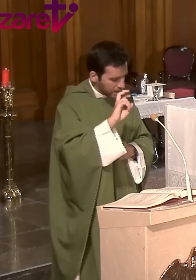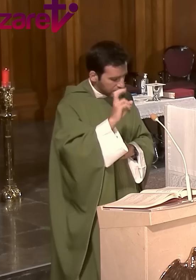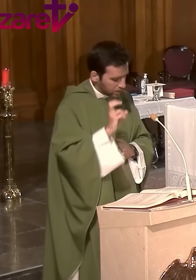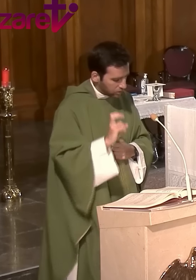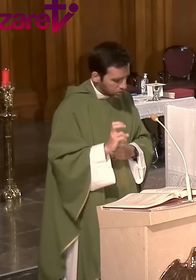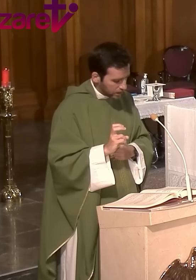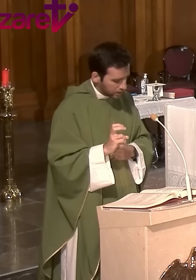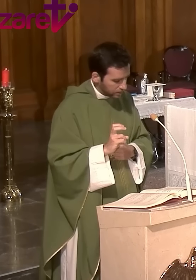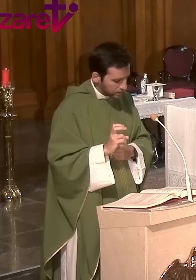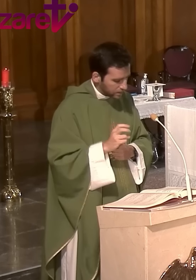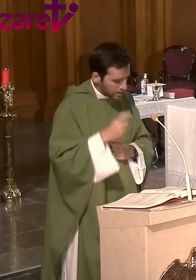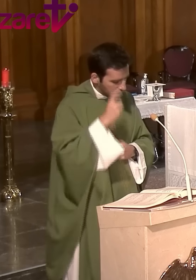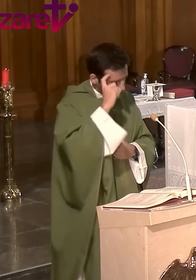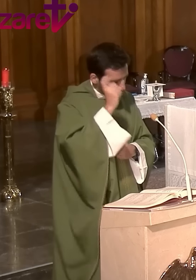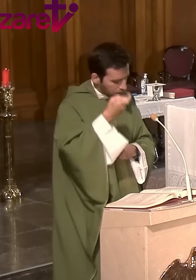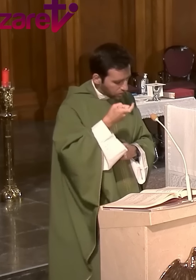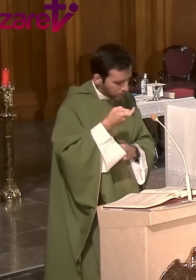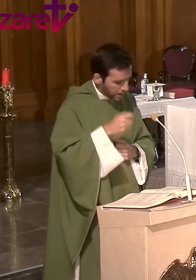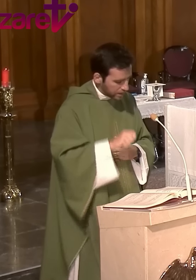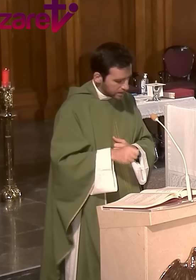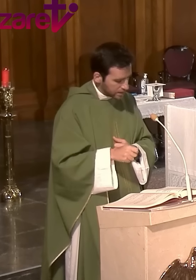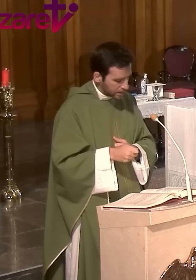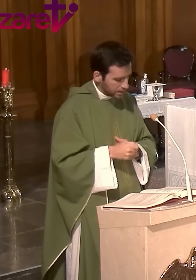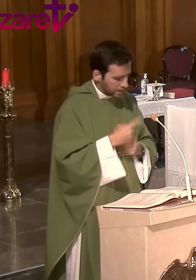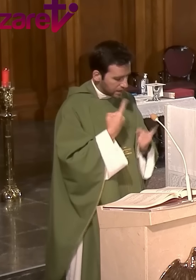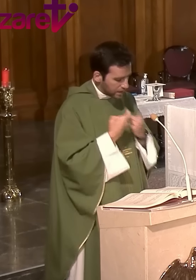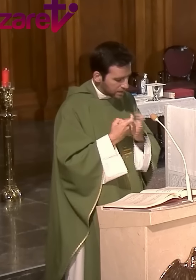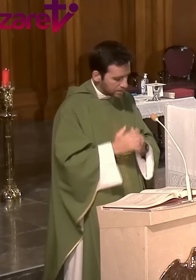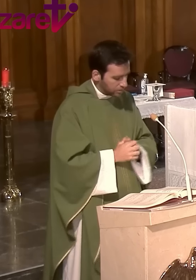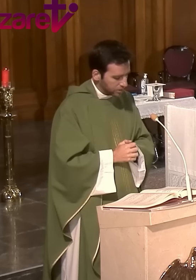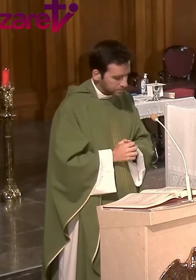y José y Judas y Simón?